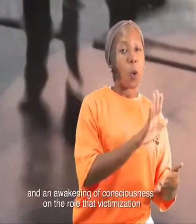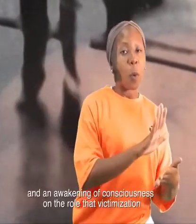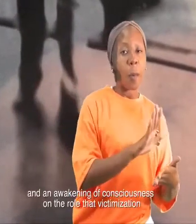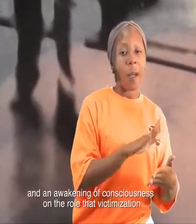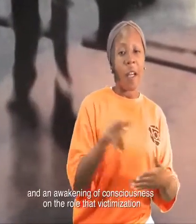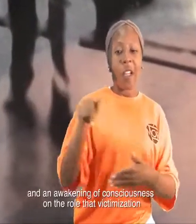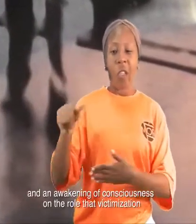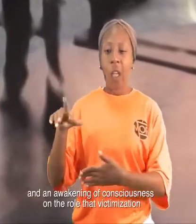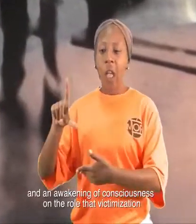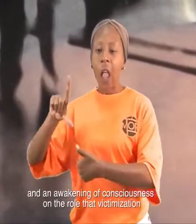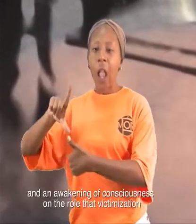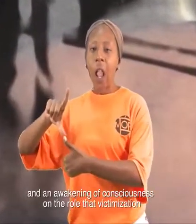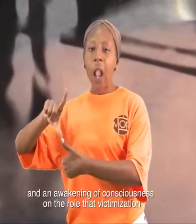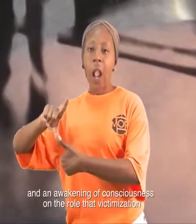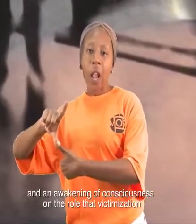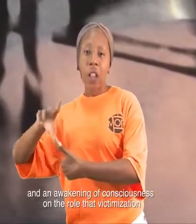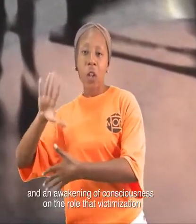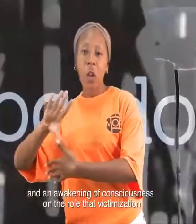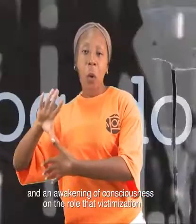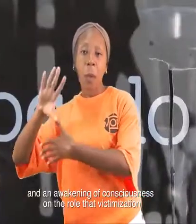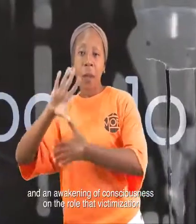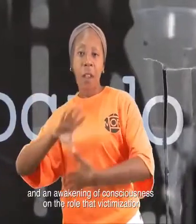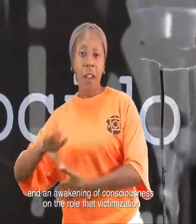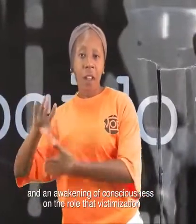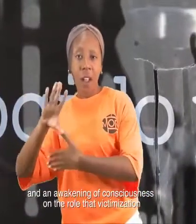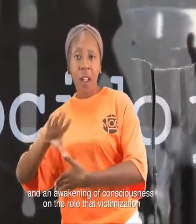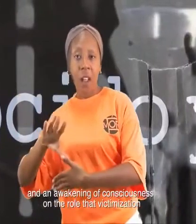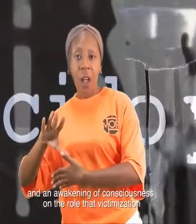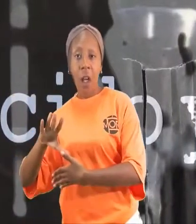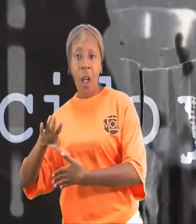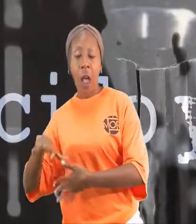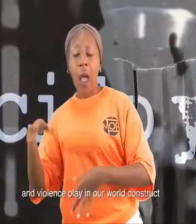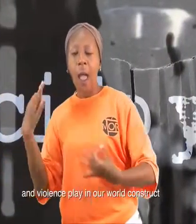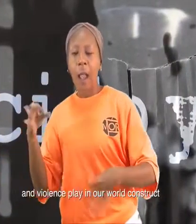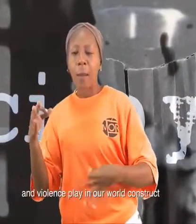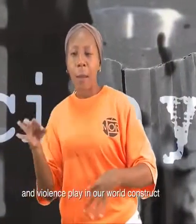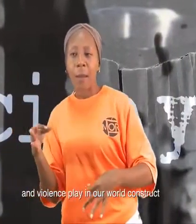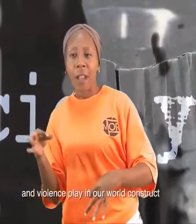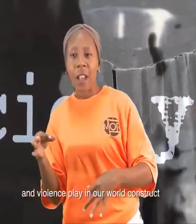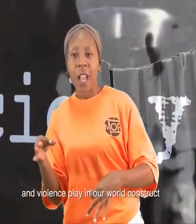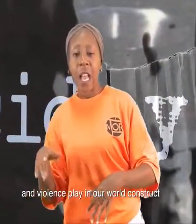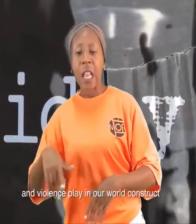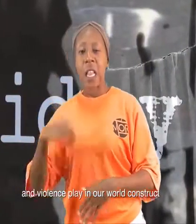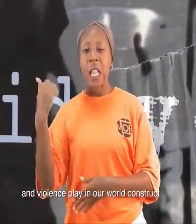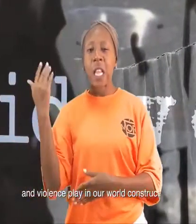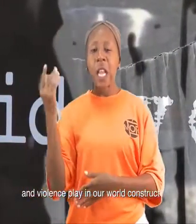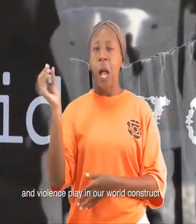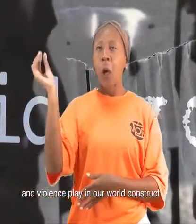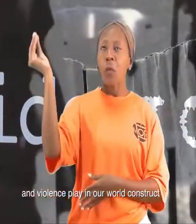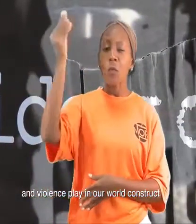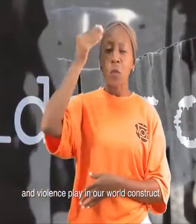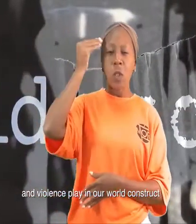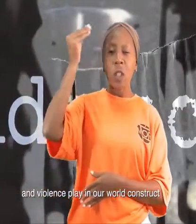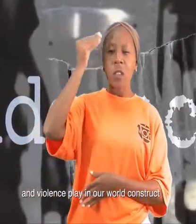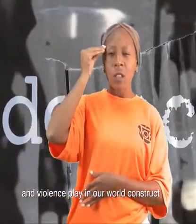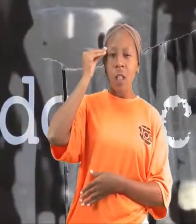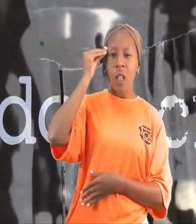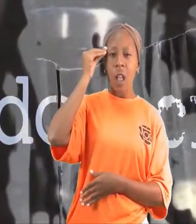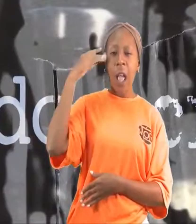despertar de la conciencia sobre el papel que juega la victimización y la violencia en nuestra construcción del mundo.